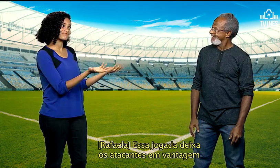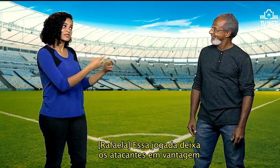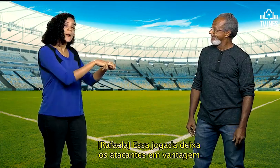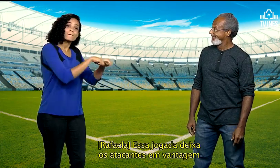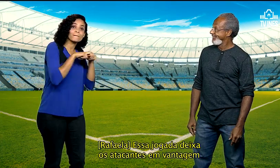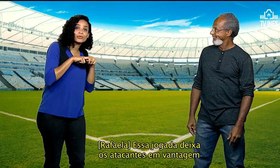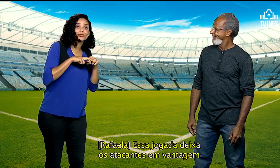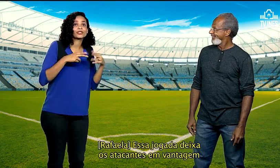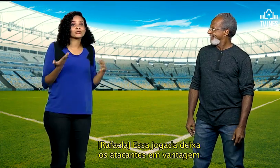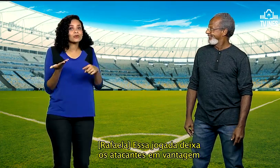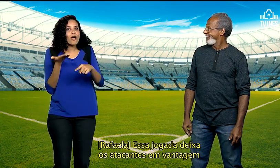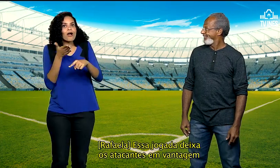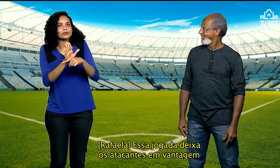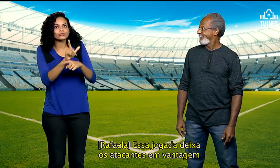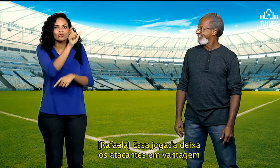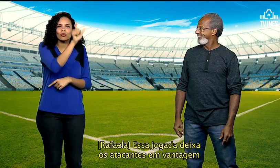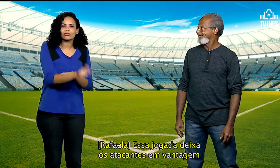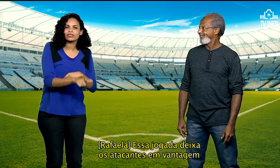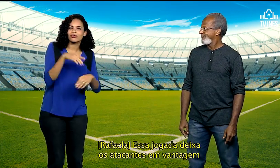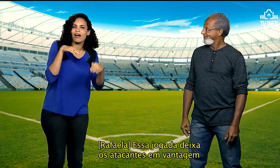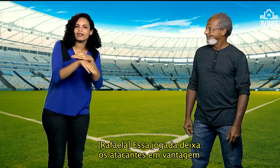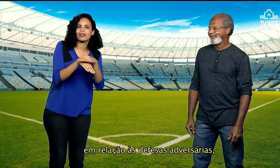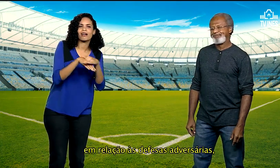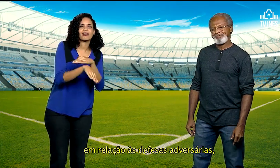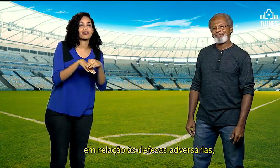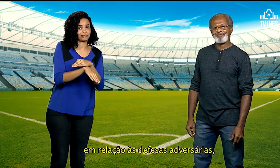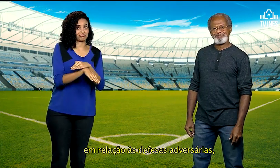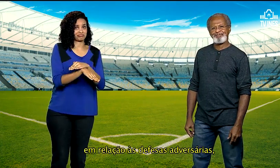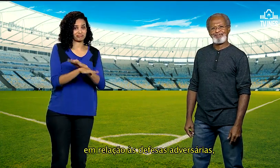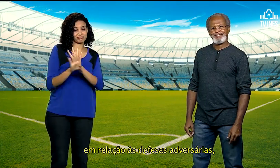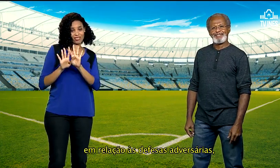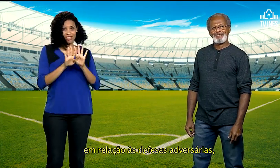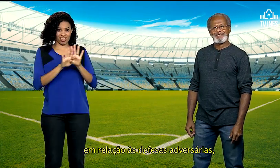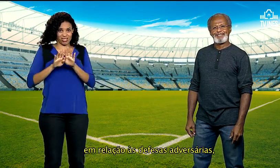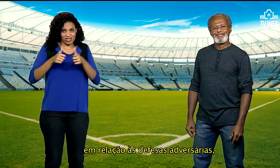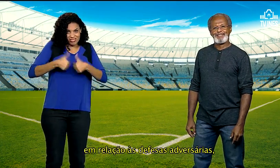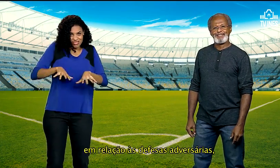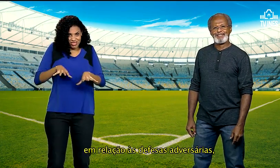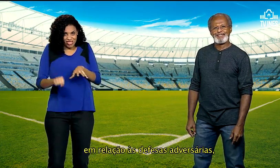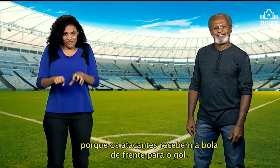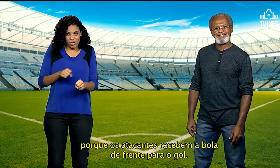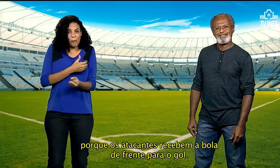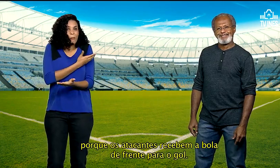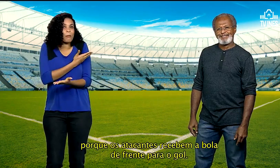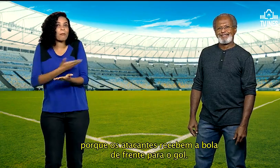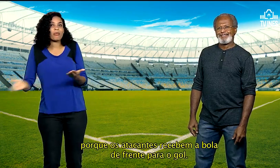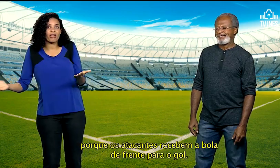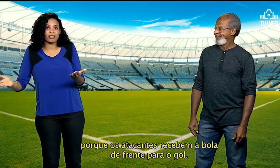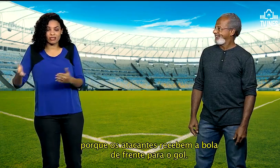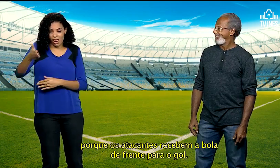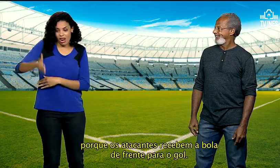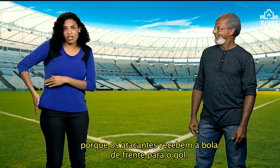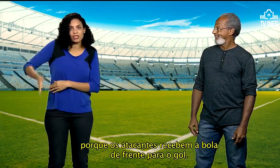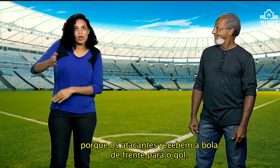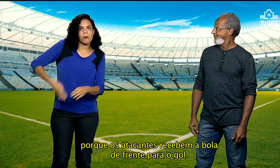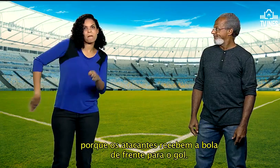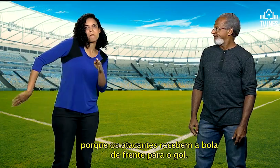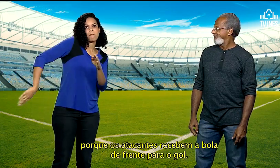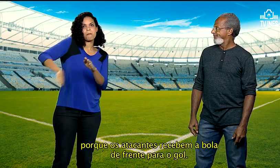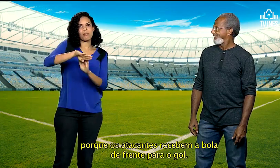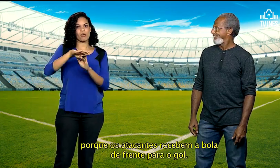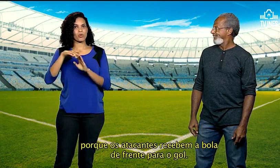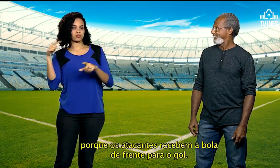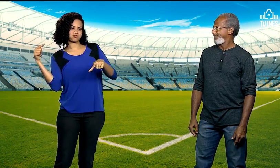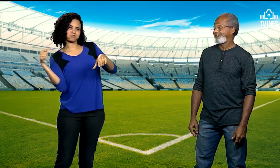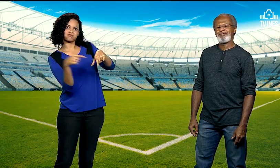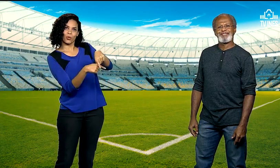Essa jogada deixa os atacantes em vantagem em relação às defesas adversárias, porque os atacantes recebem a bola de